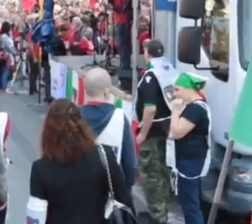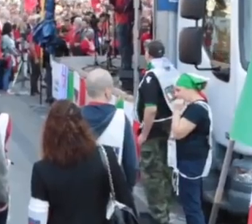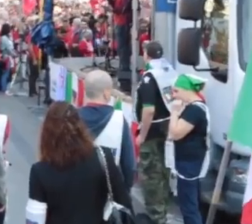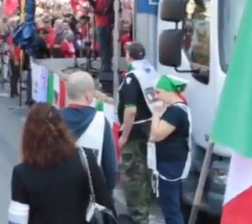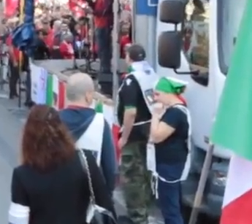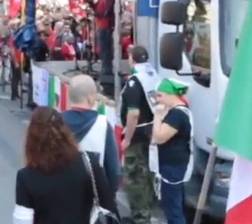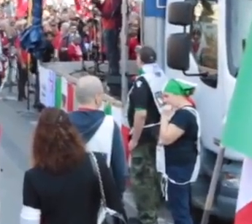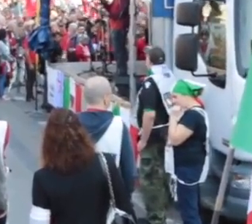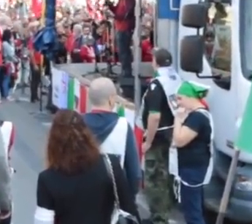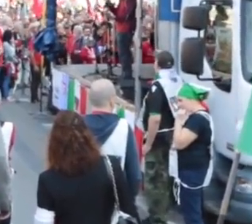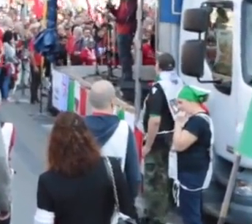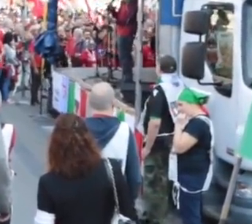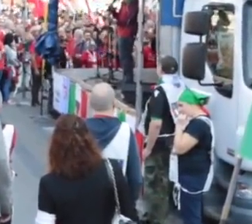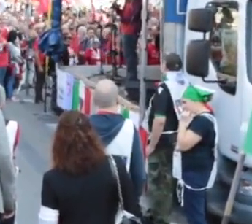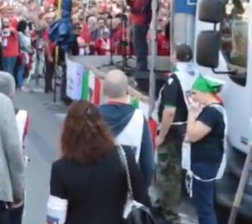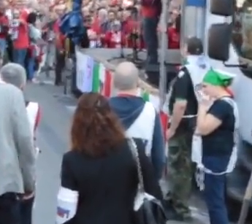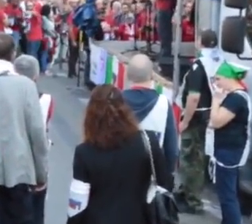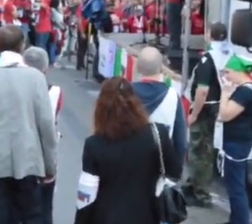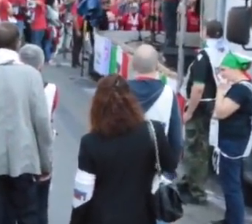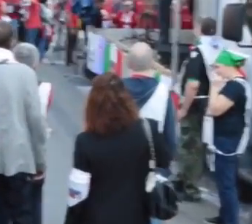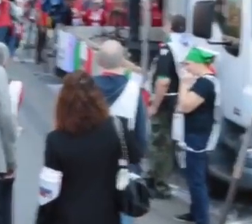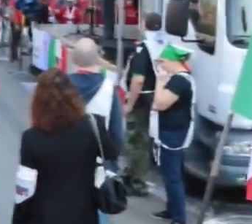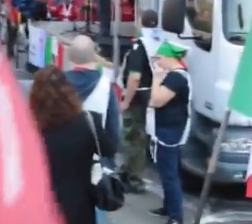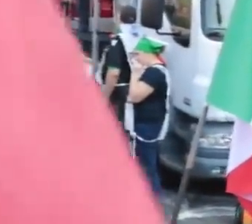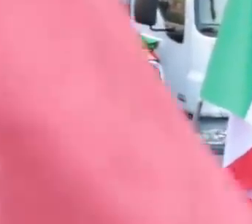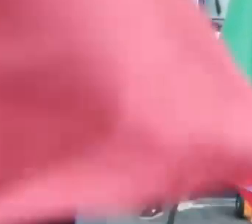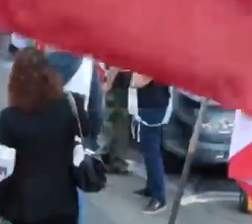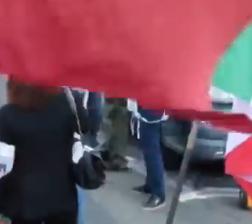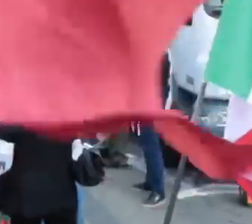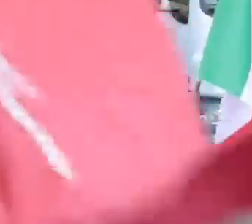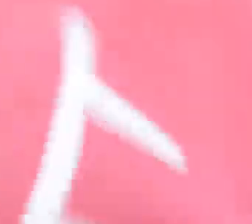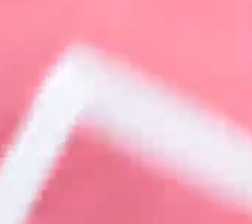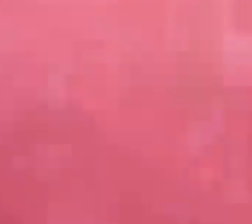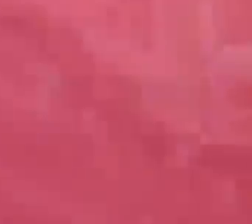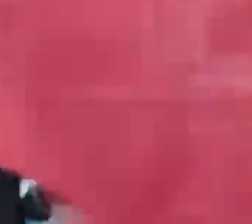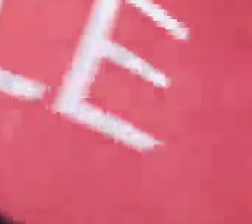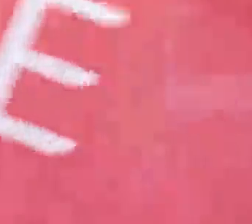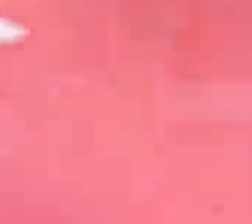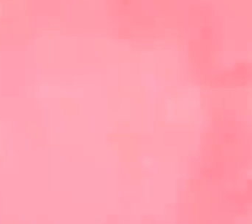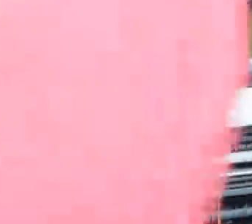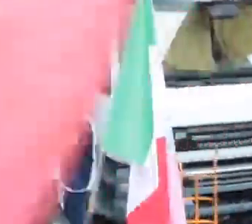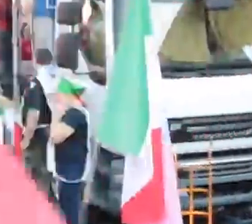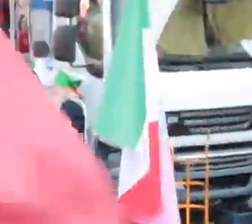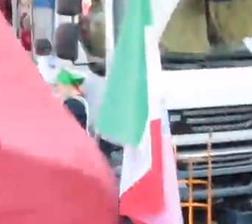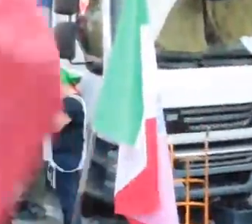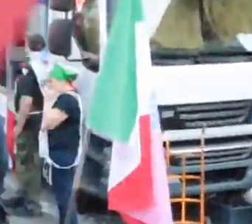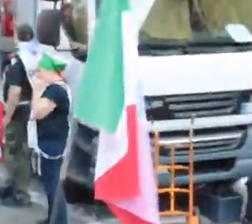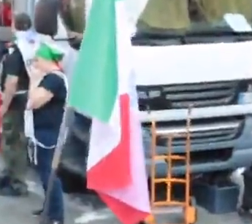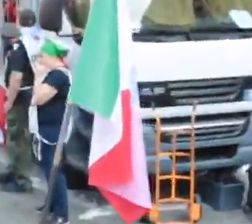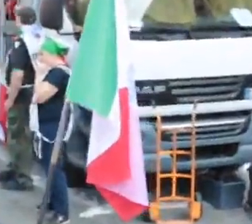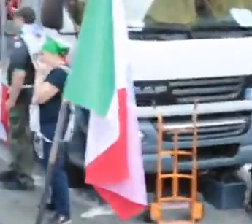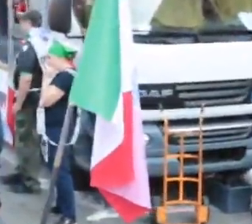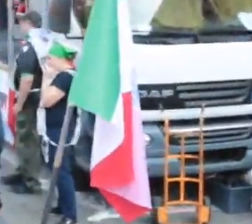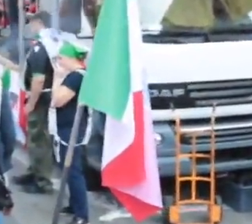fascismo è nato da subito come movimento razzista e la senatrice Liliana Segre